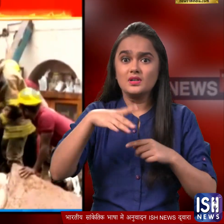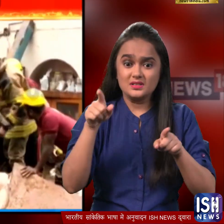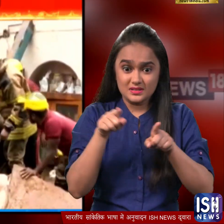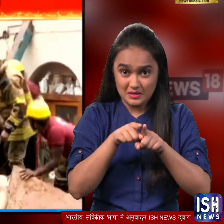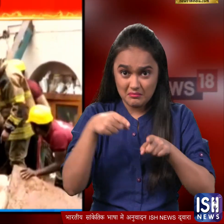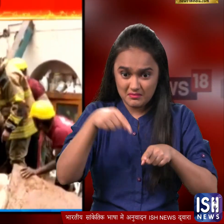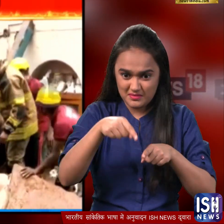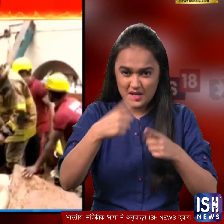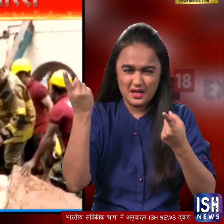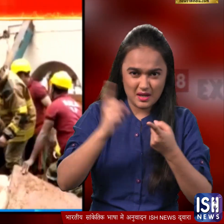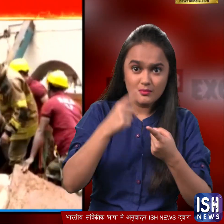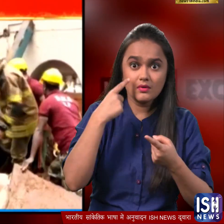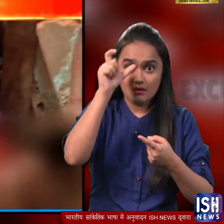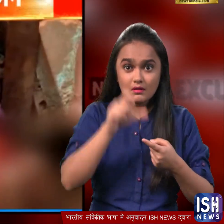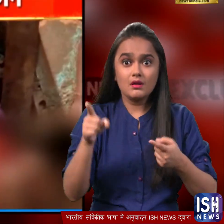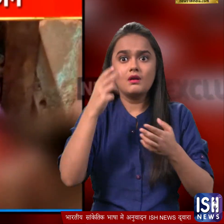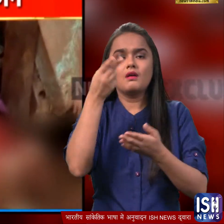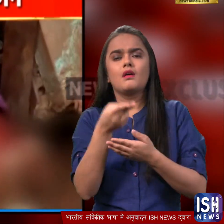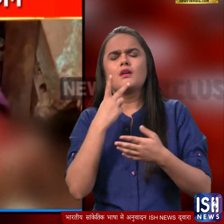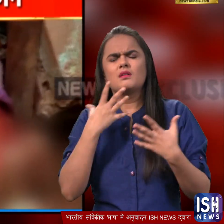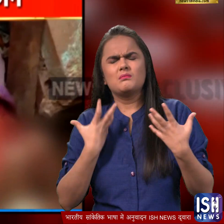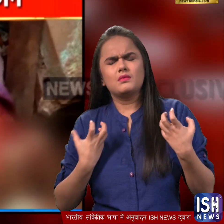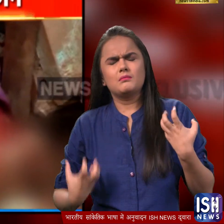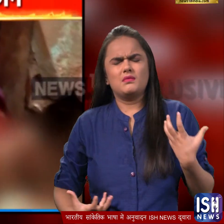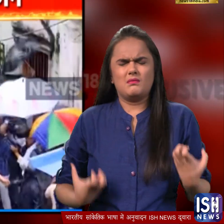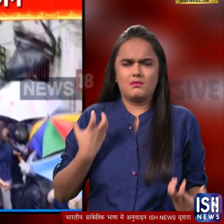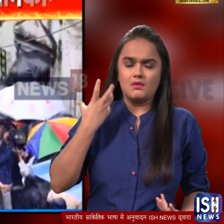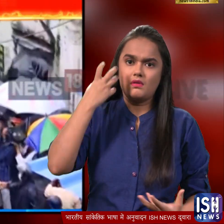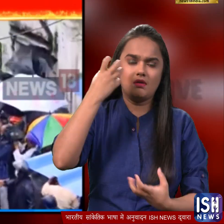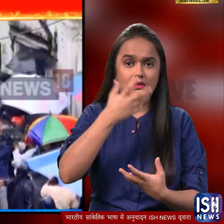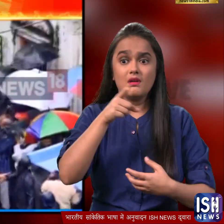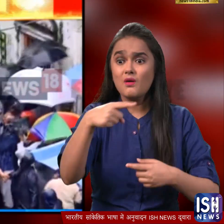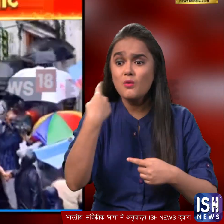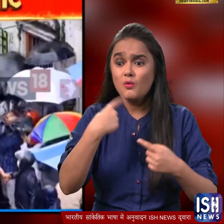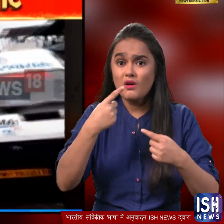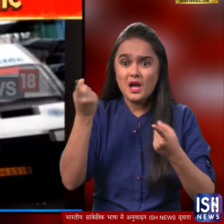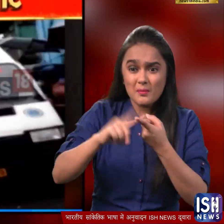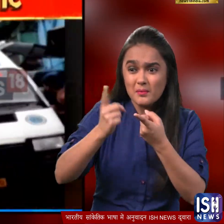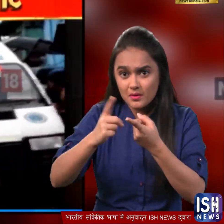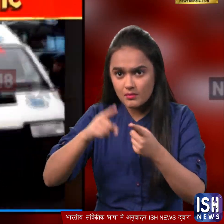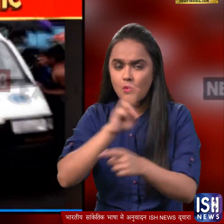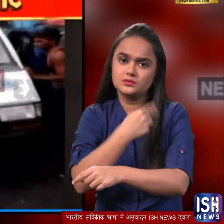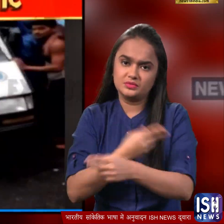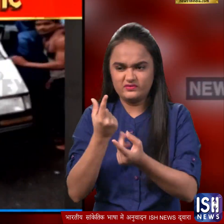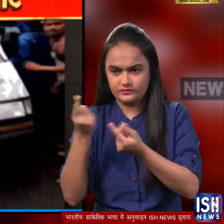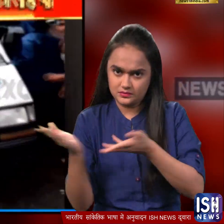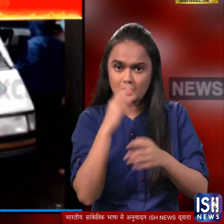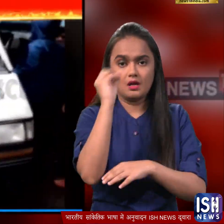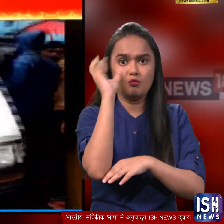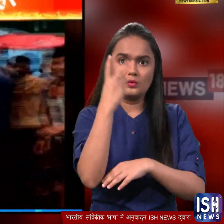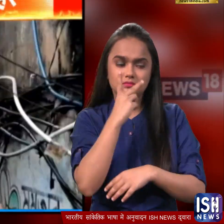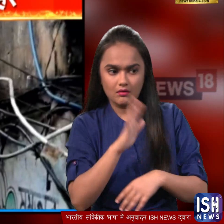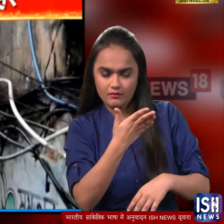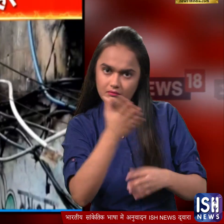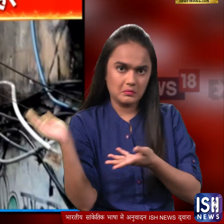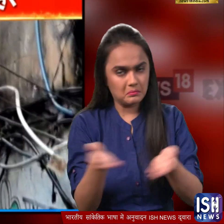जबकि पास ही हादसे में घायल हुआ एक शख्स दर्द से कराहता दिखाई दिया। घायलों को फौरन अस्पताल पहुंचाने के लिए वहां कुछ एम्बुलेंस भी नजर